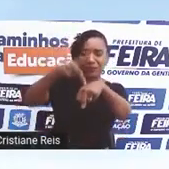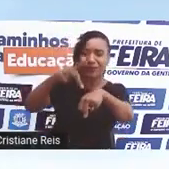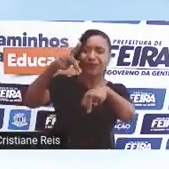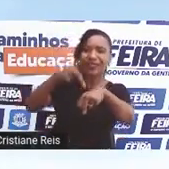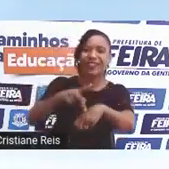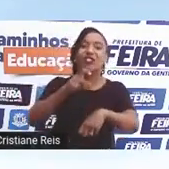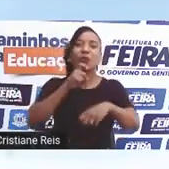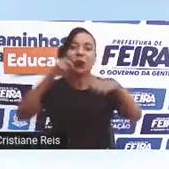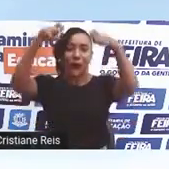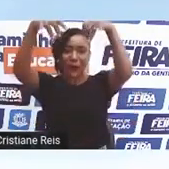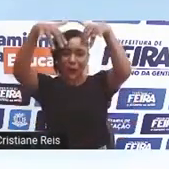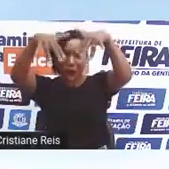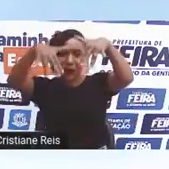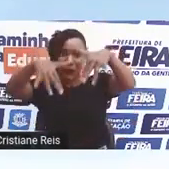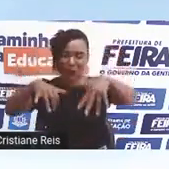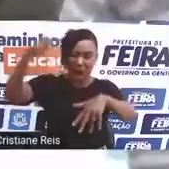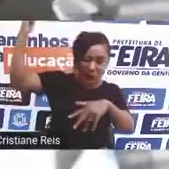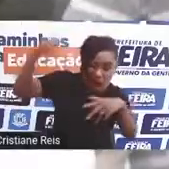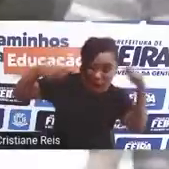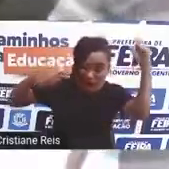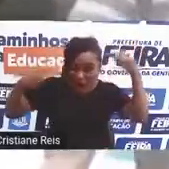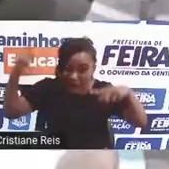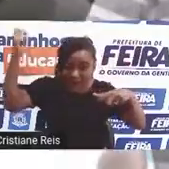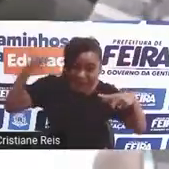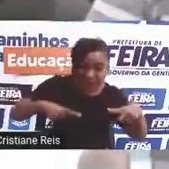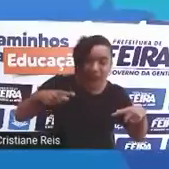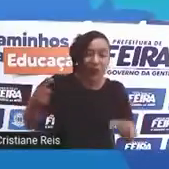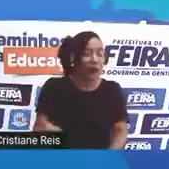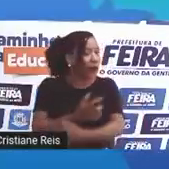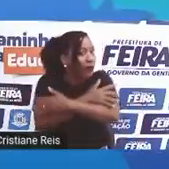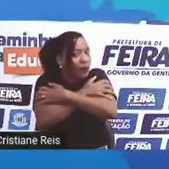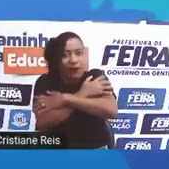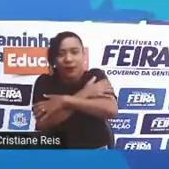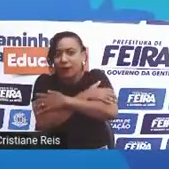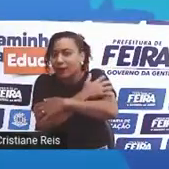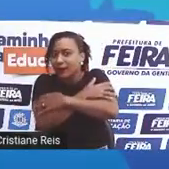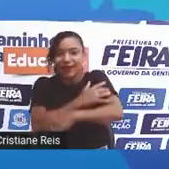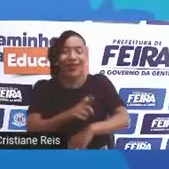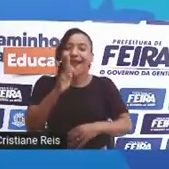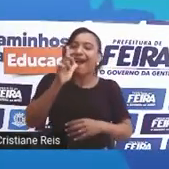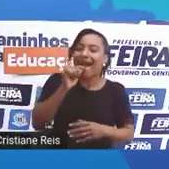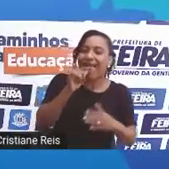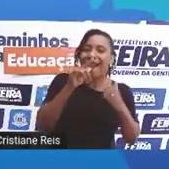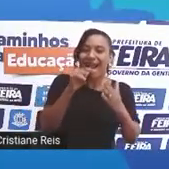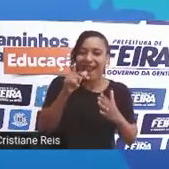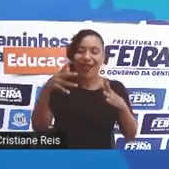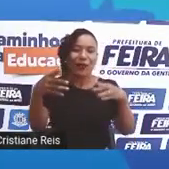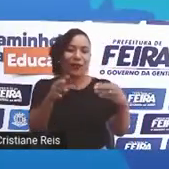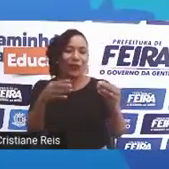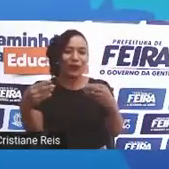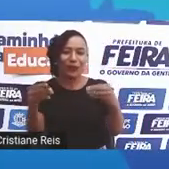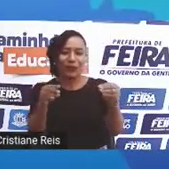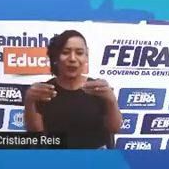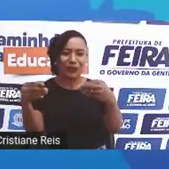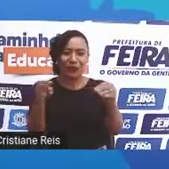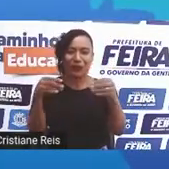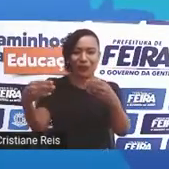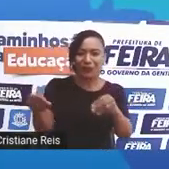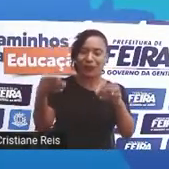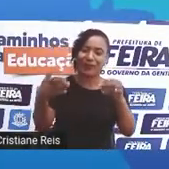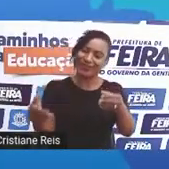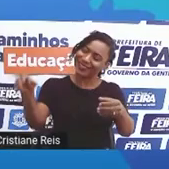gelo, neve, granizo e geada. Líquido a pingar,